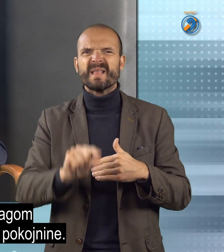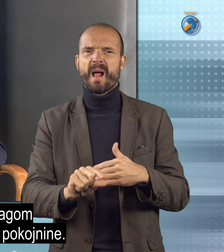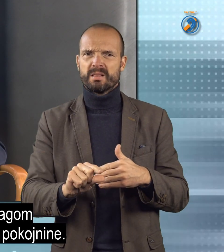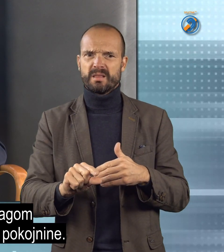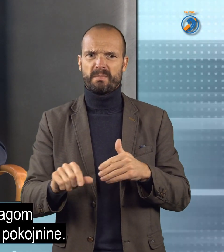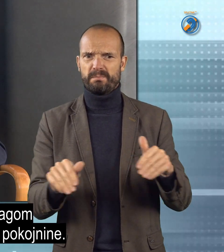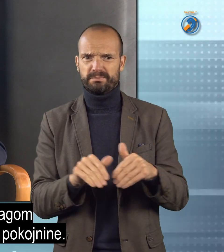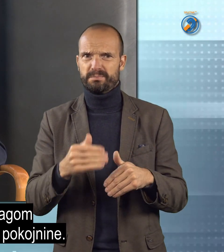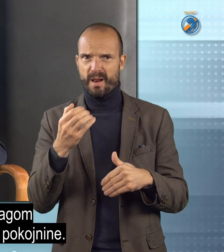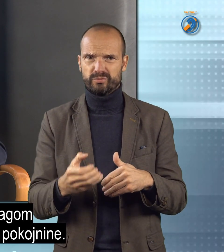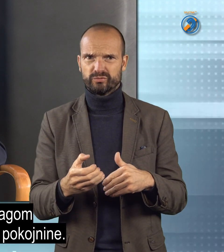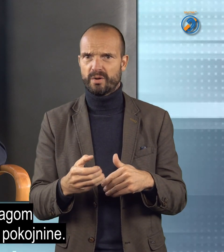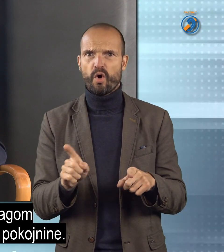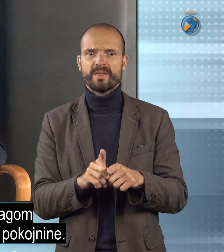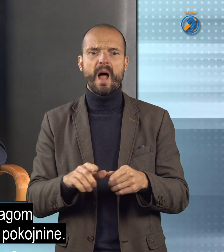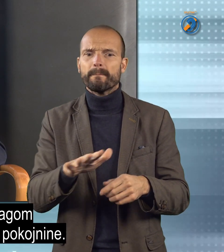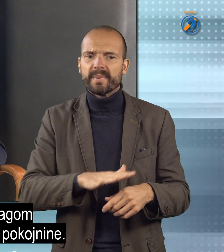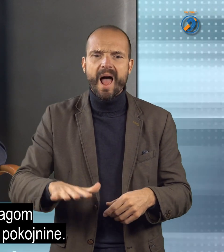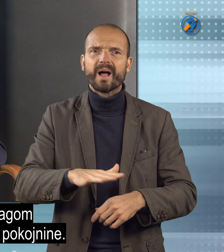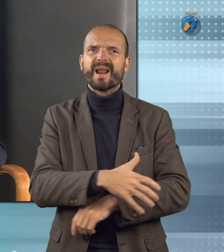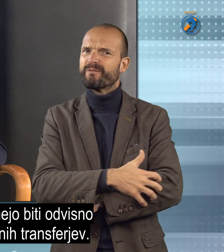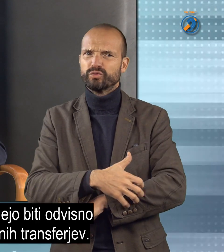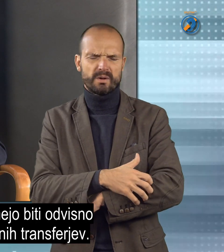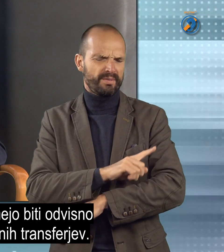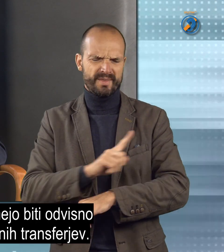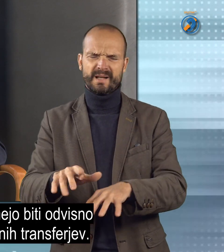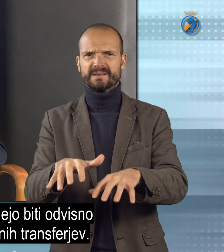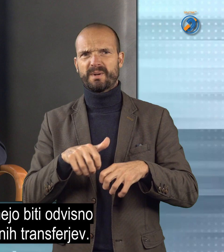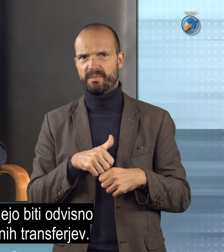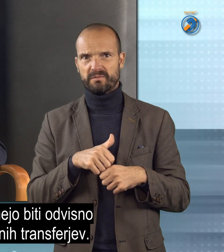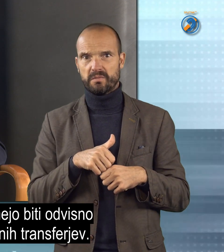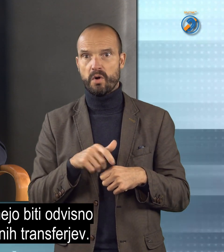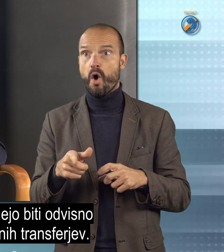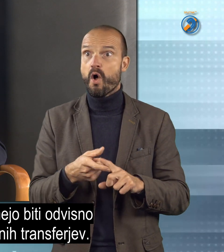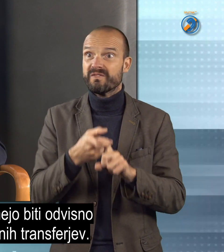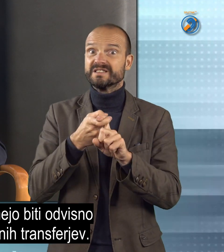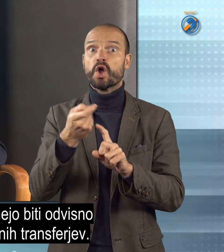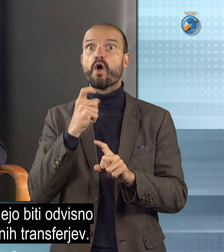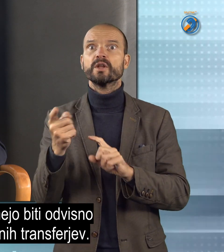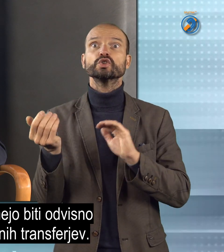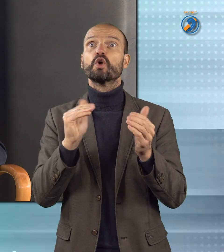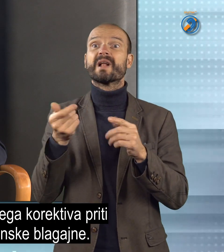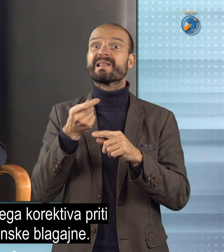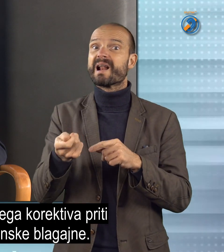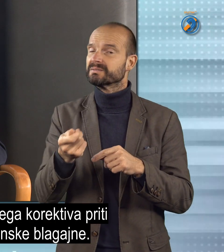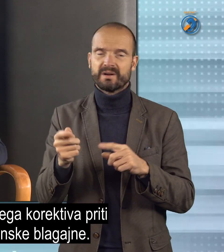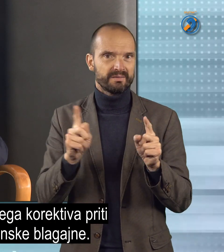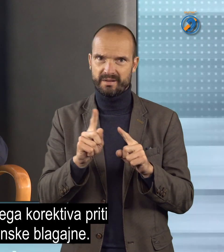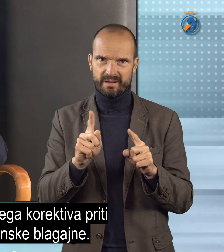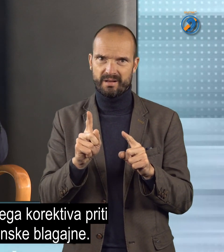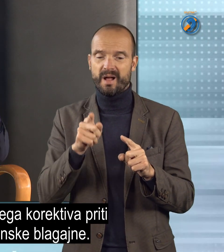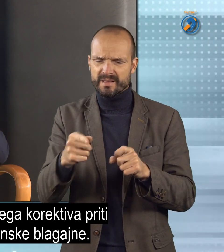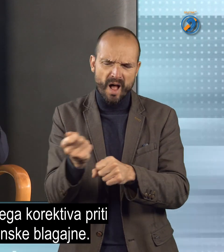pragom minimalne pokojnine. To je nesprejemljivo in ne smejo biti odvisni zgolj od socialnih transferjev, ampak mora do